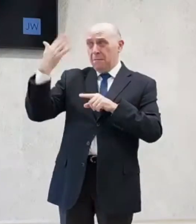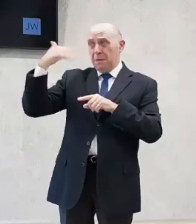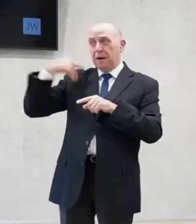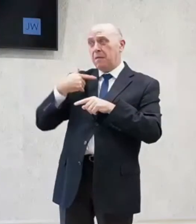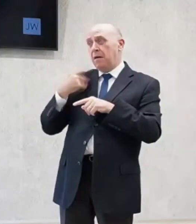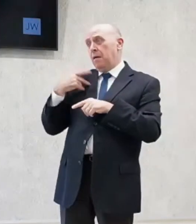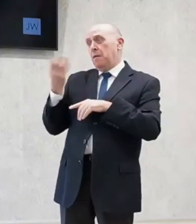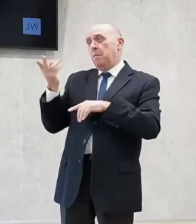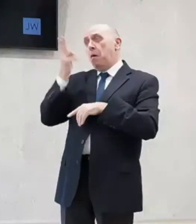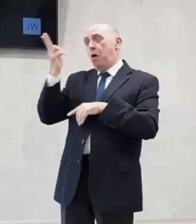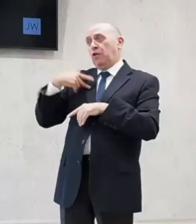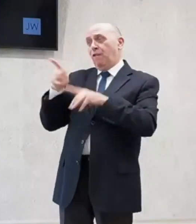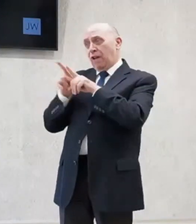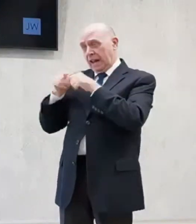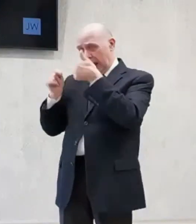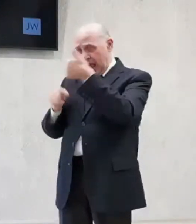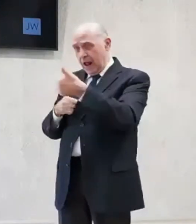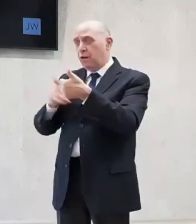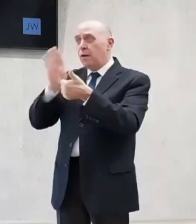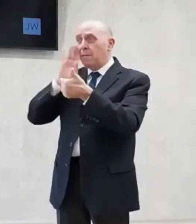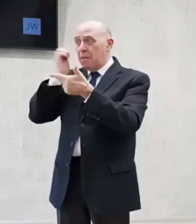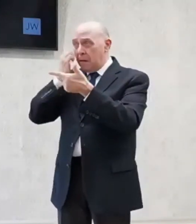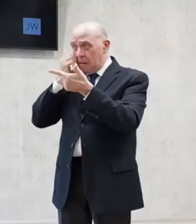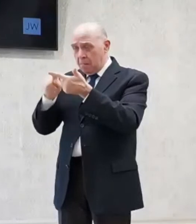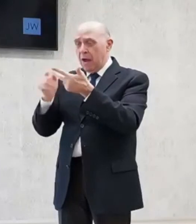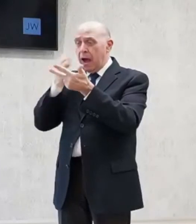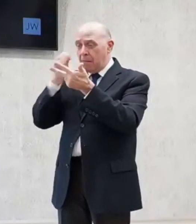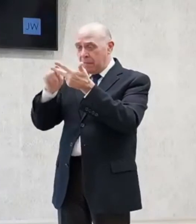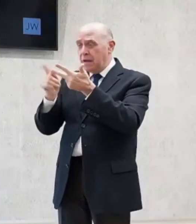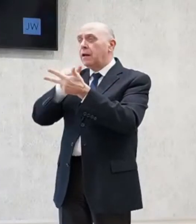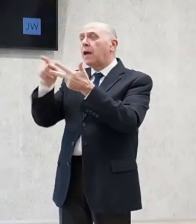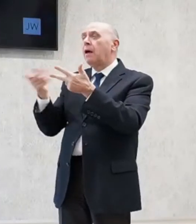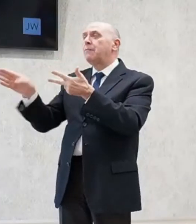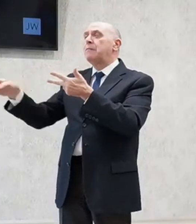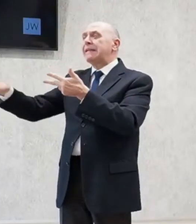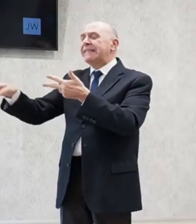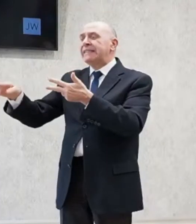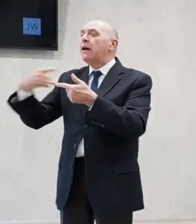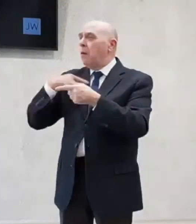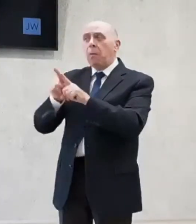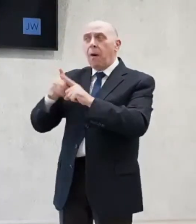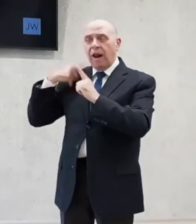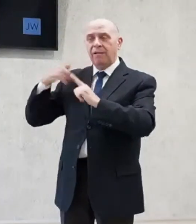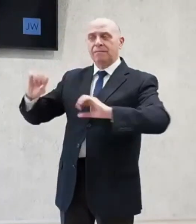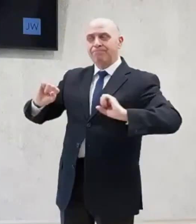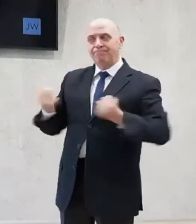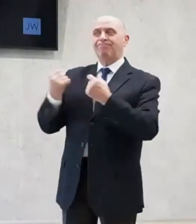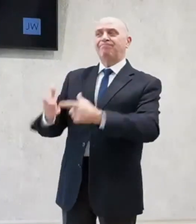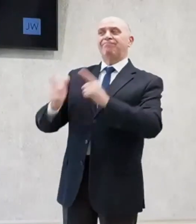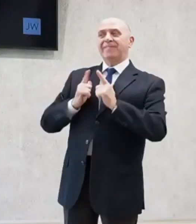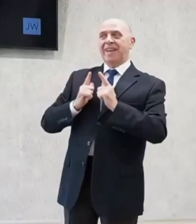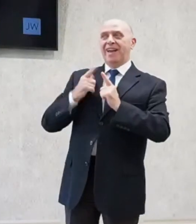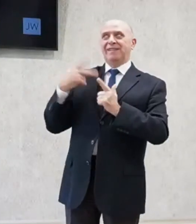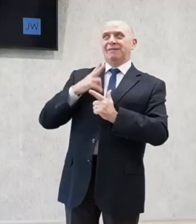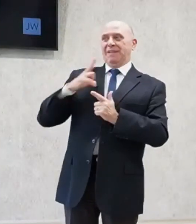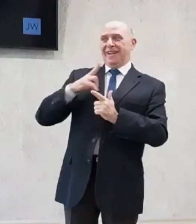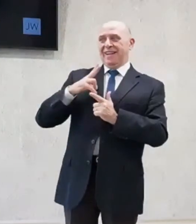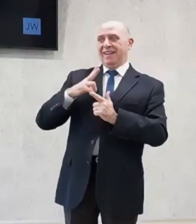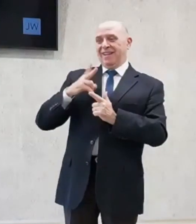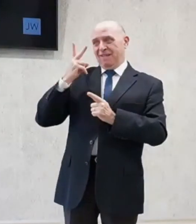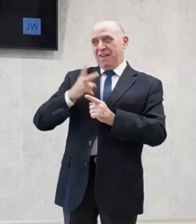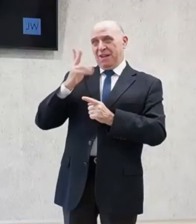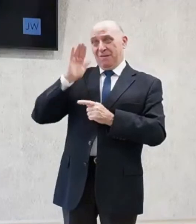fratello e vi posso dire che qualche cosa una speranza meravigliosa poter riabbracciare Lina